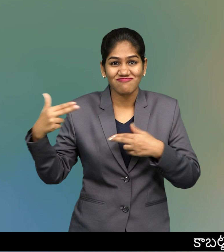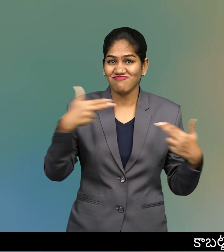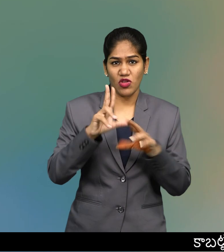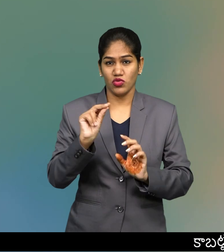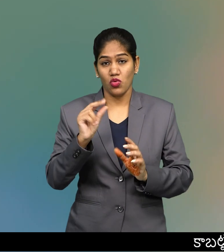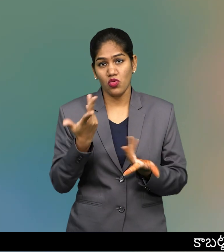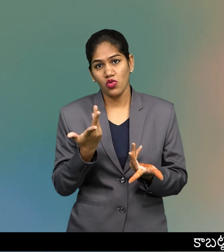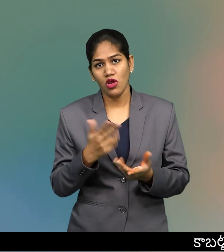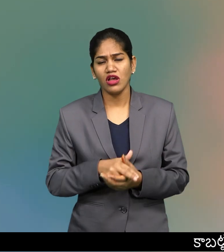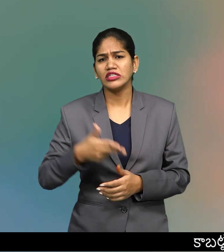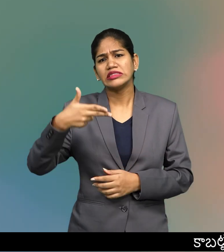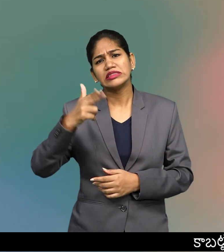కాబట్టి ఈ పరివర్తనను